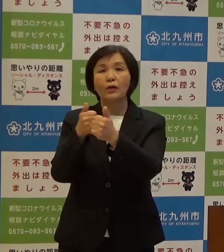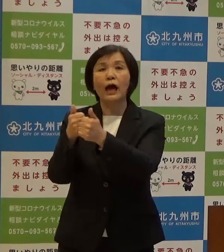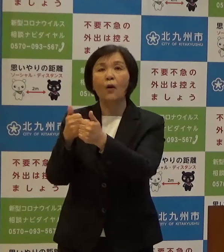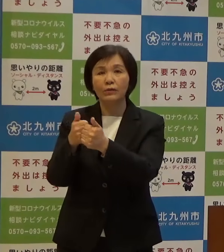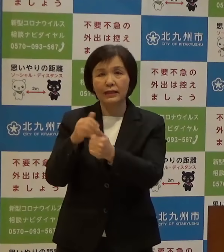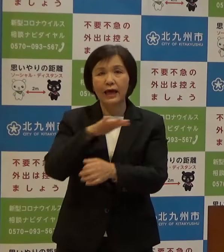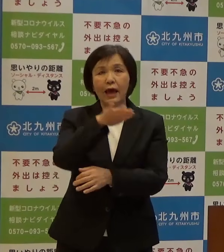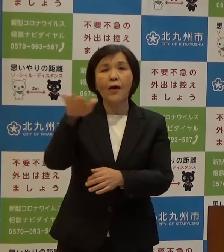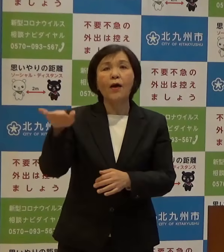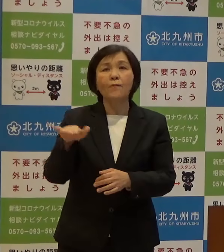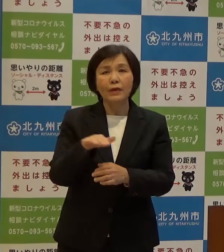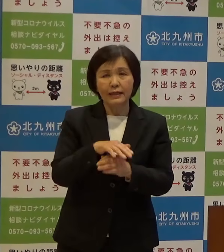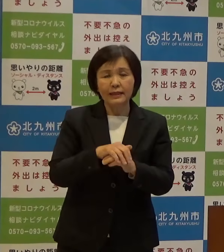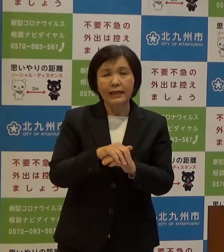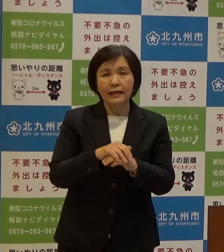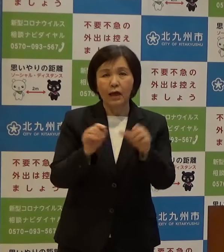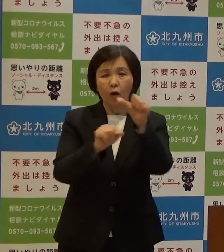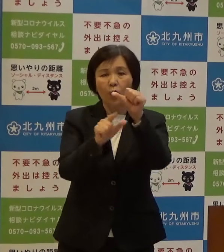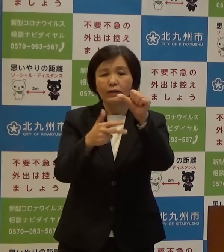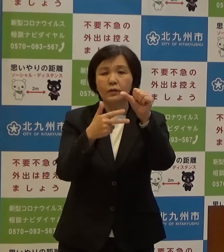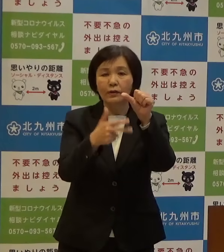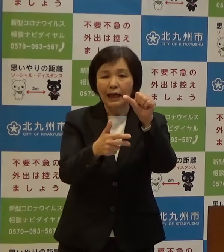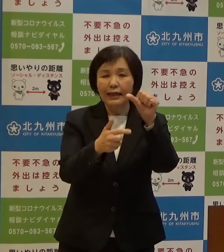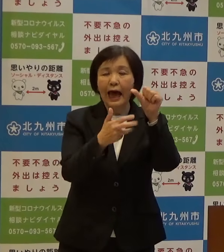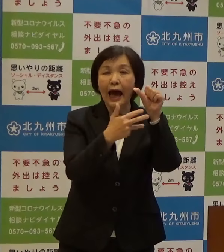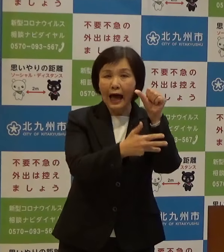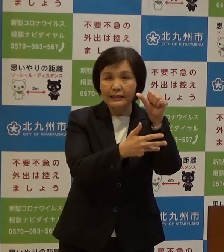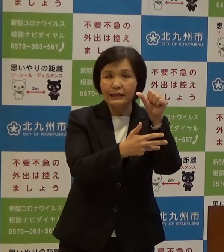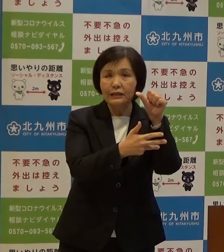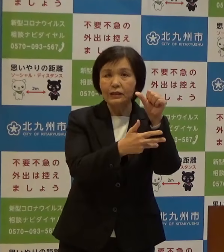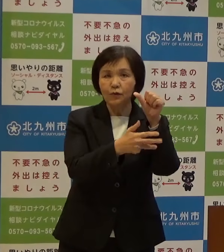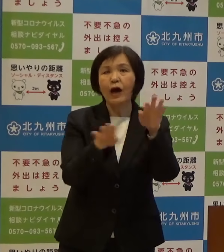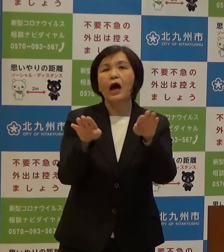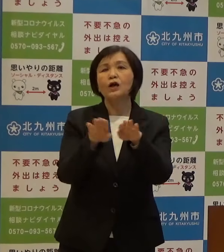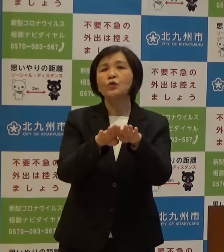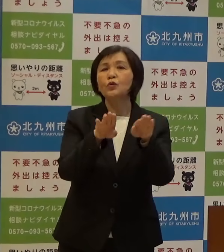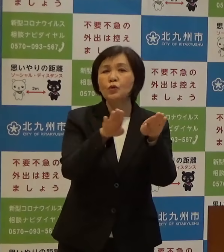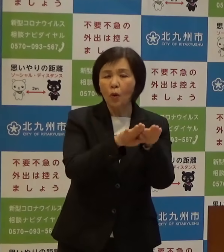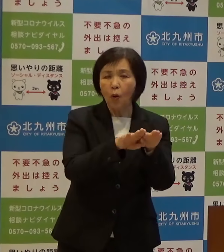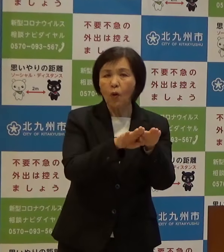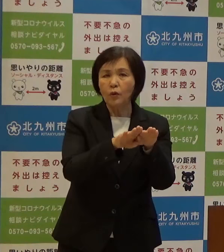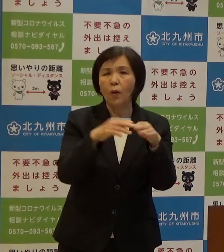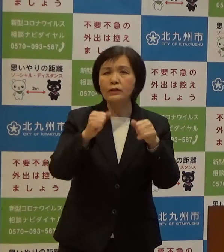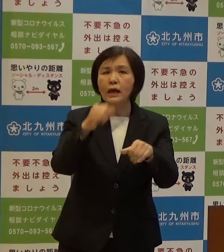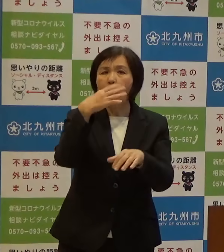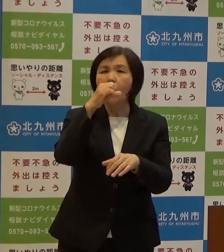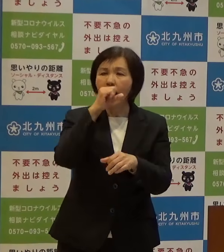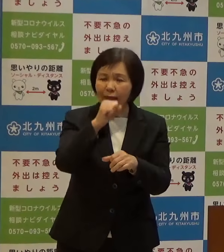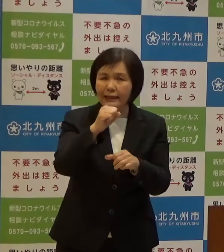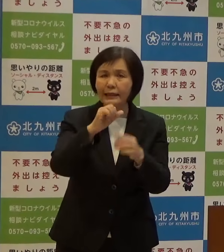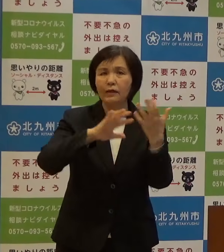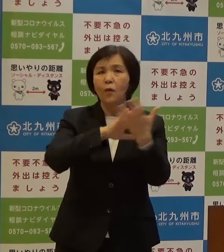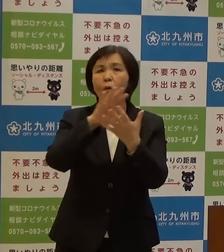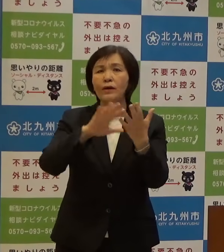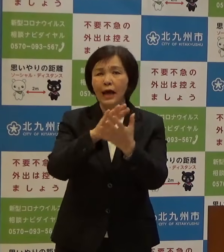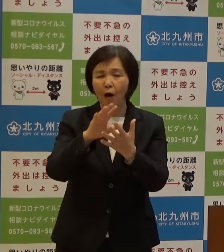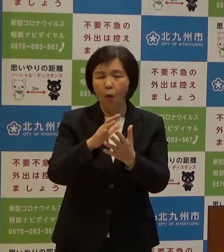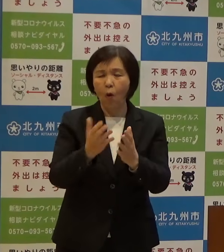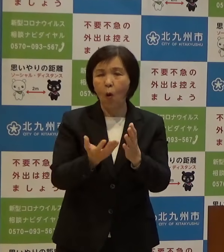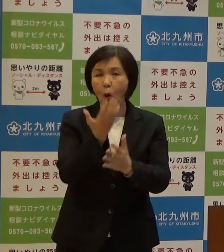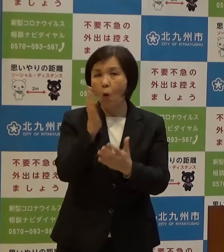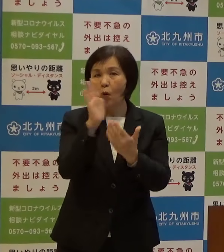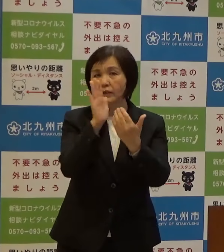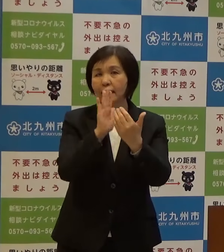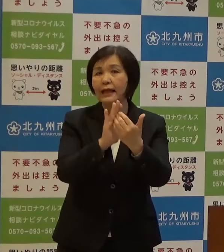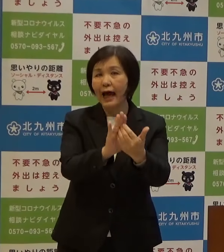みんなでこれは7、8については休校というふうにしないとですね、現場の混乱が憂慮されるということでありまして、教育委員